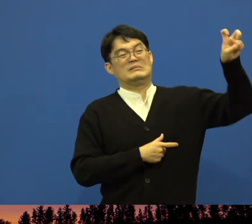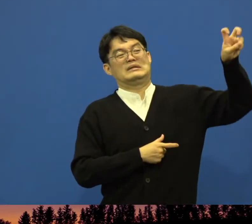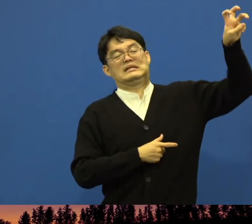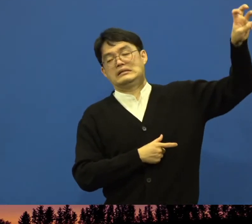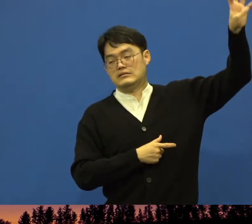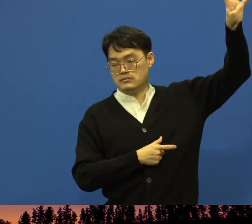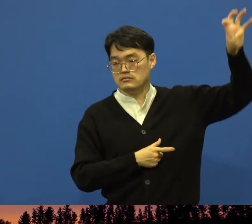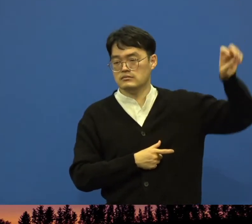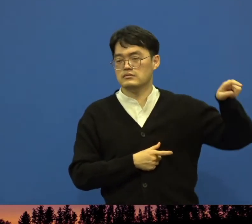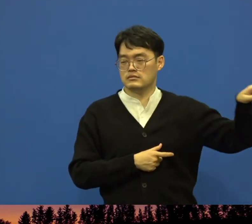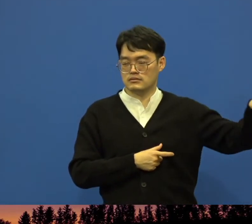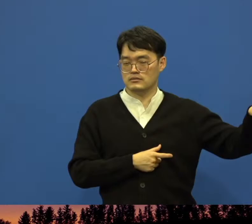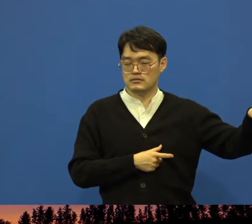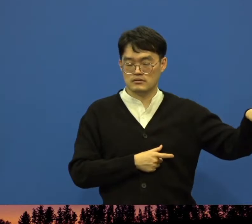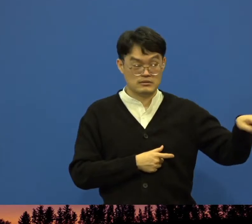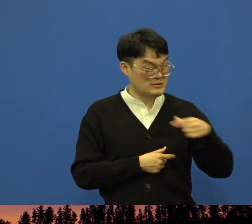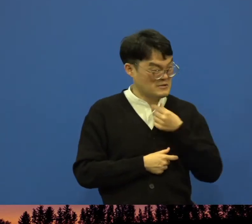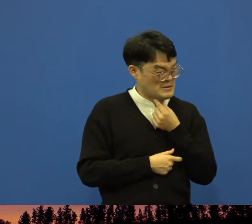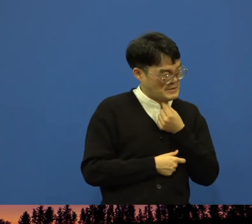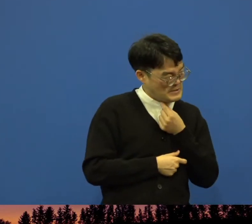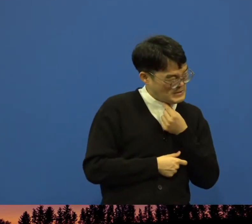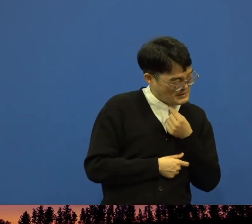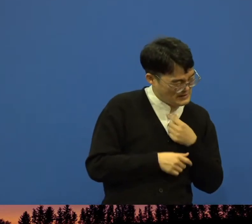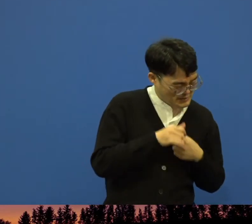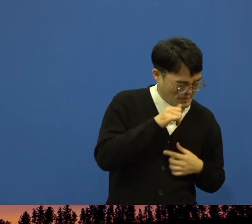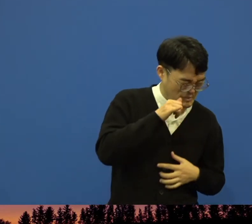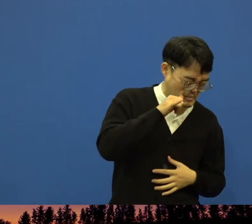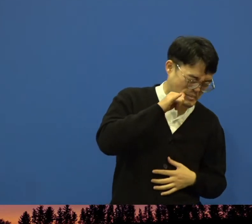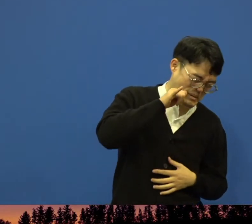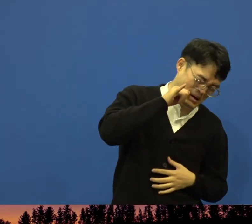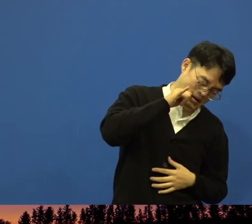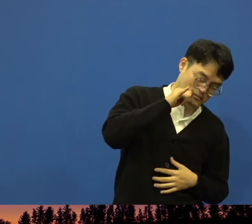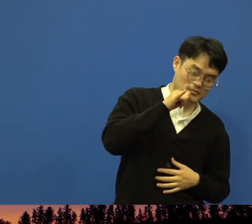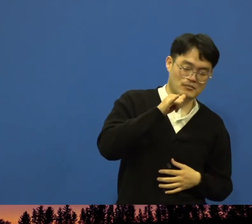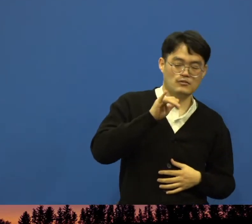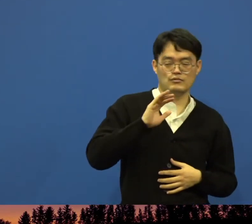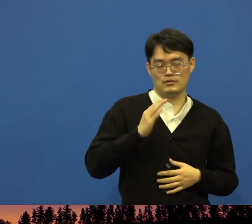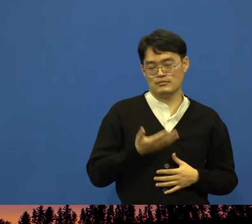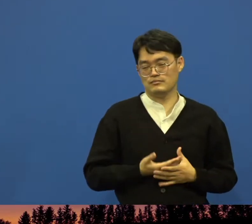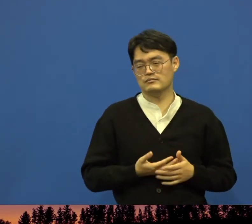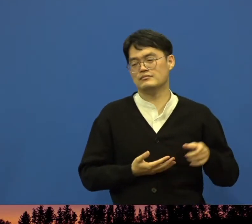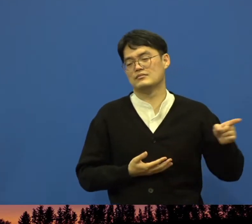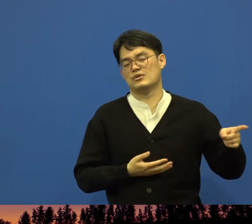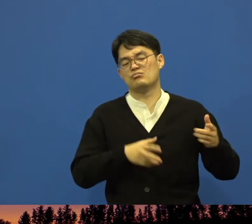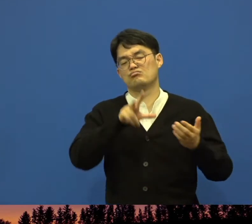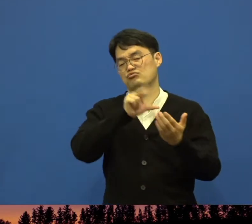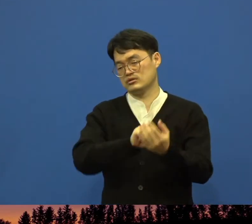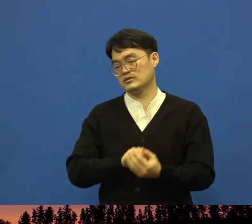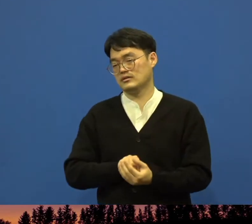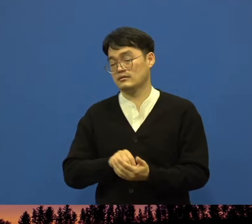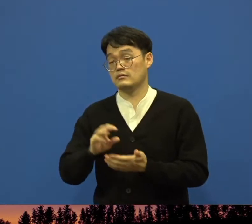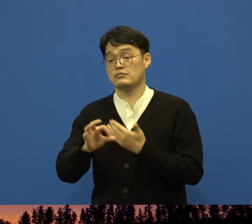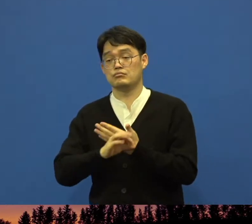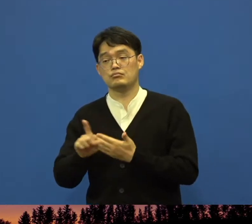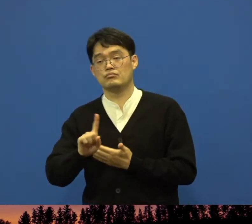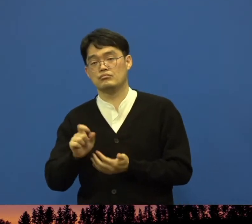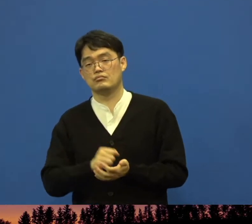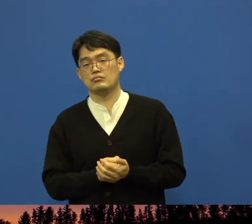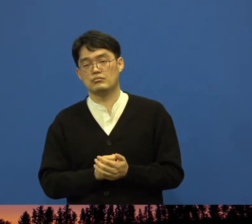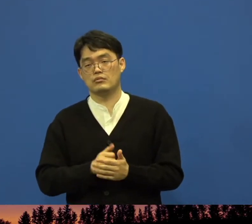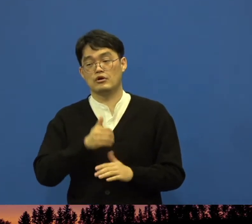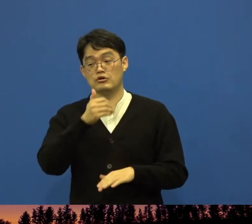그걸 추구했는데 그걸 추구하는 순간 즐거움이 사라져요. 그럼 어떻게 돼요?